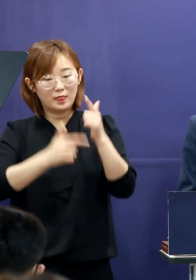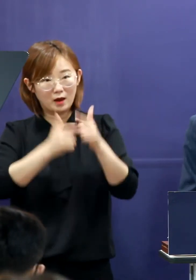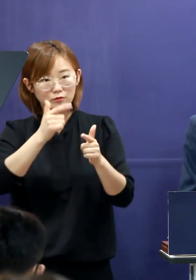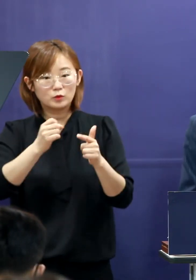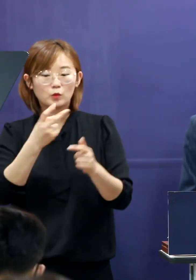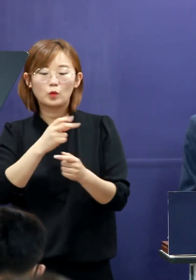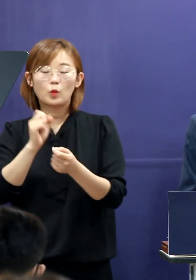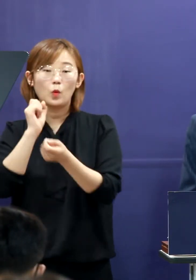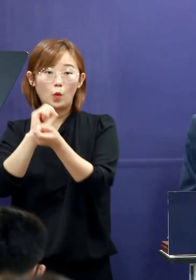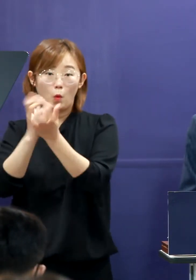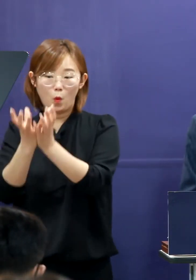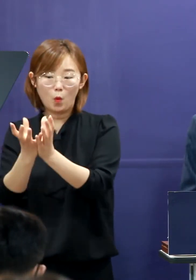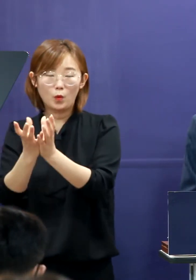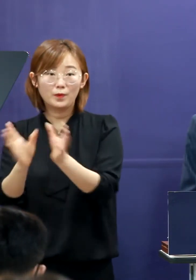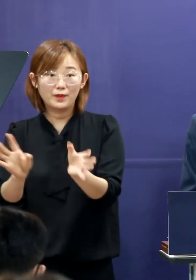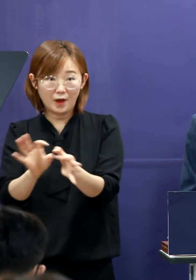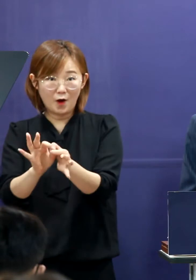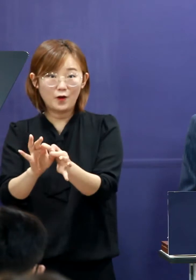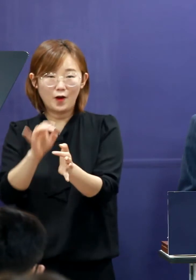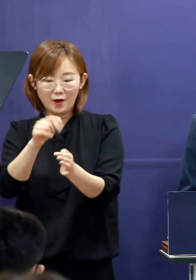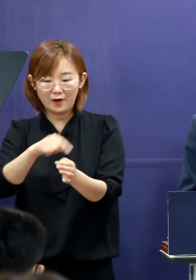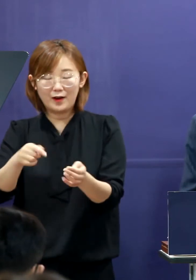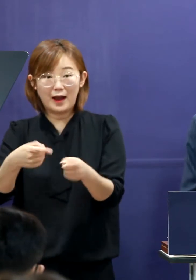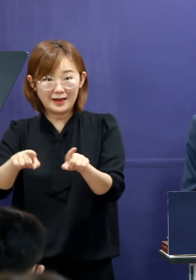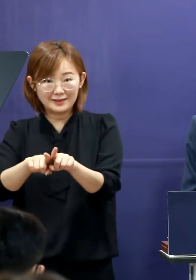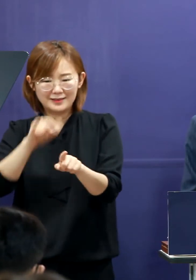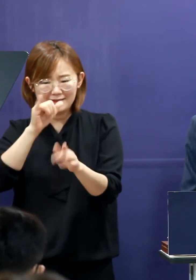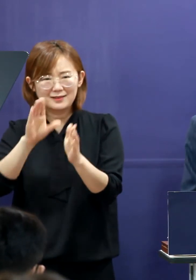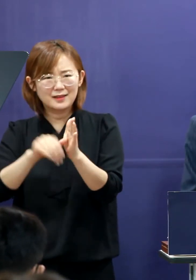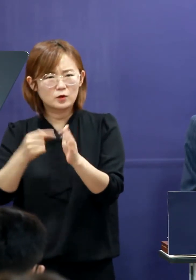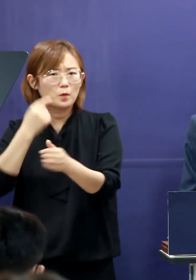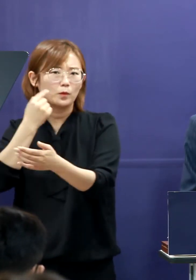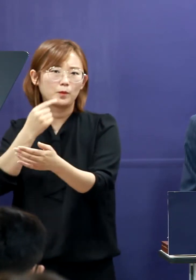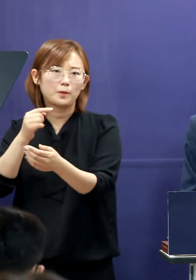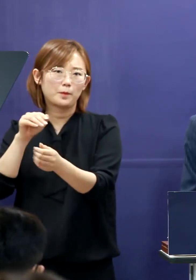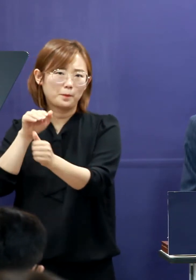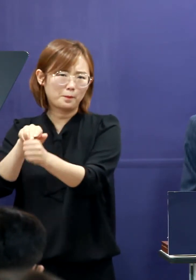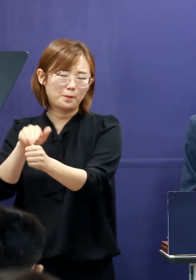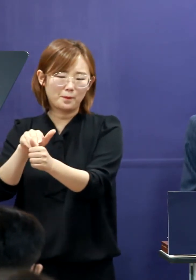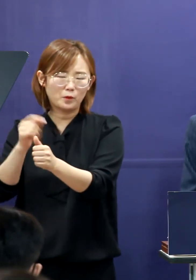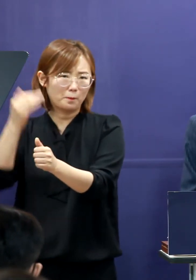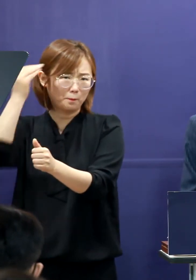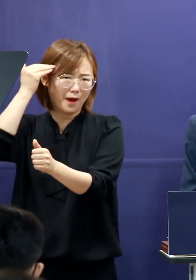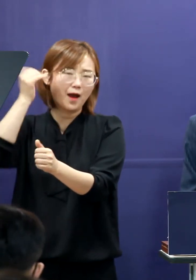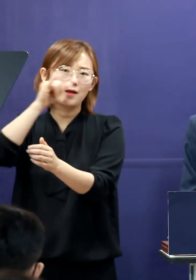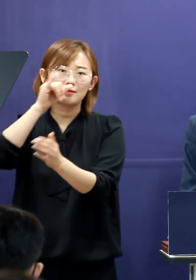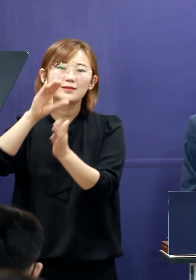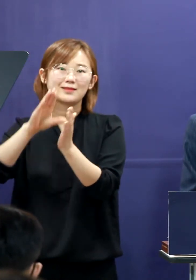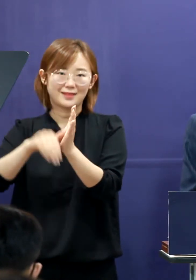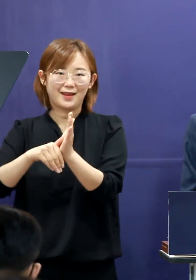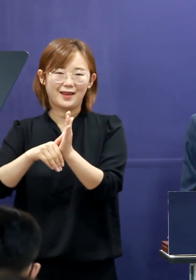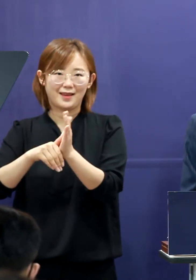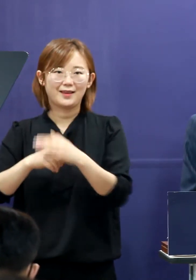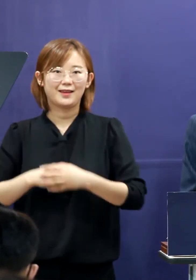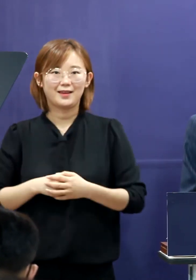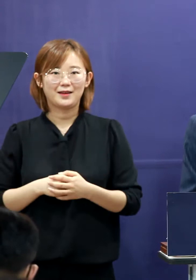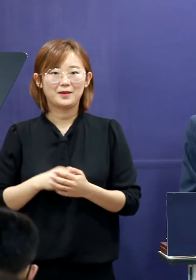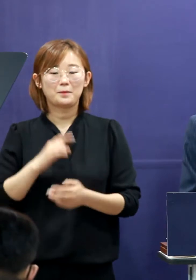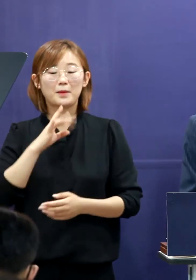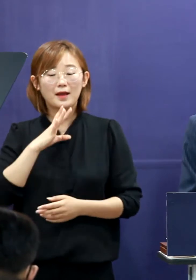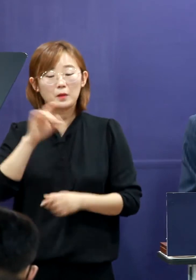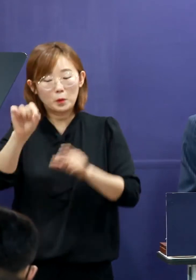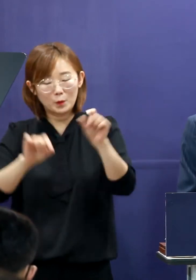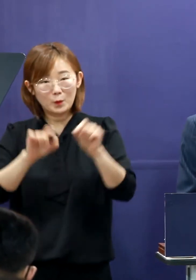것들을 심어놓고 있는데 이런 데 좀 피해를 주는 그런 경우가 있을 수가 있기 때문에 이런